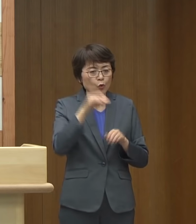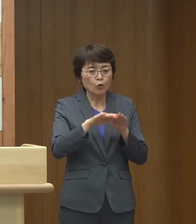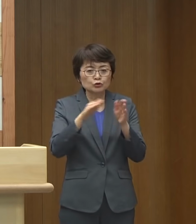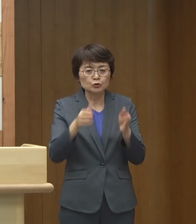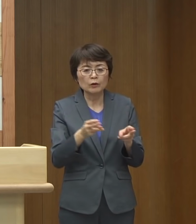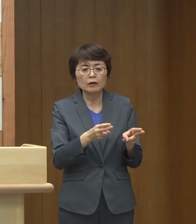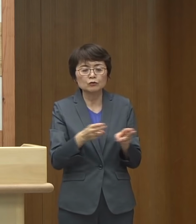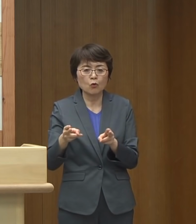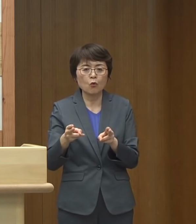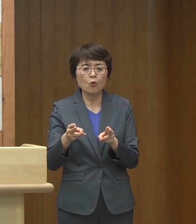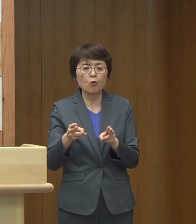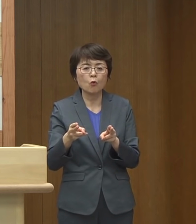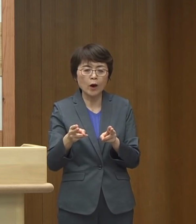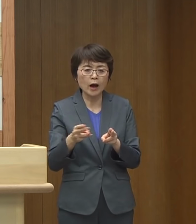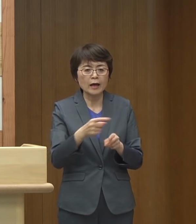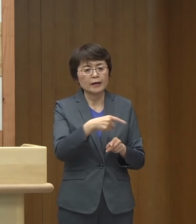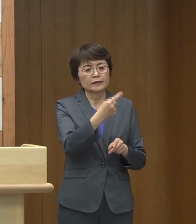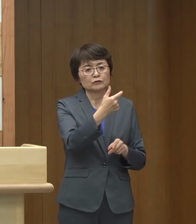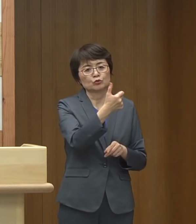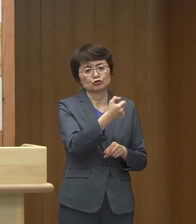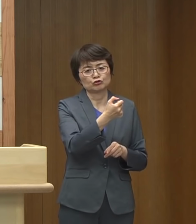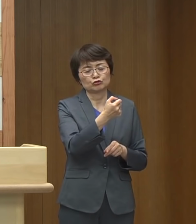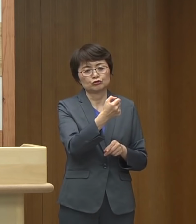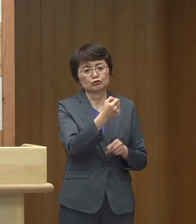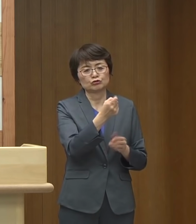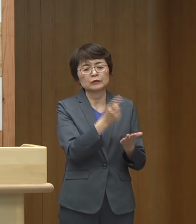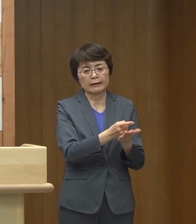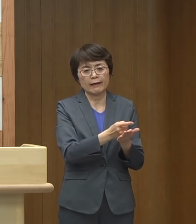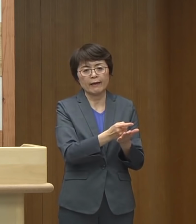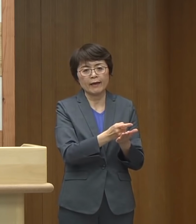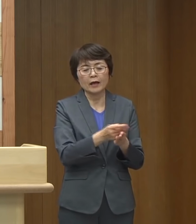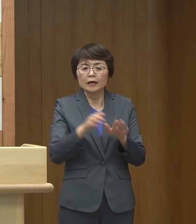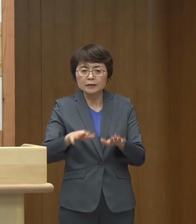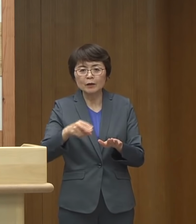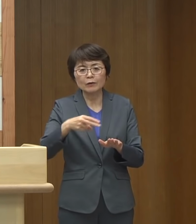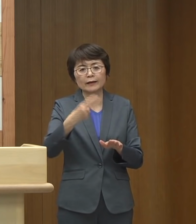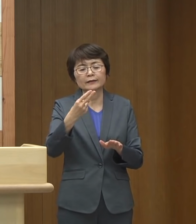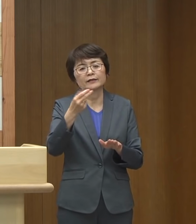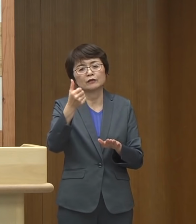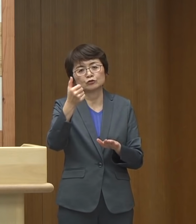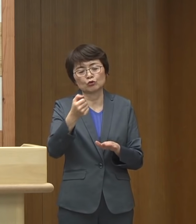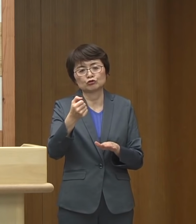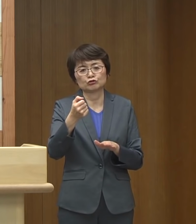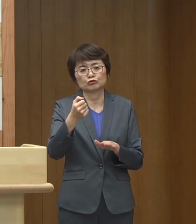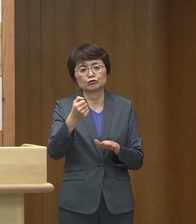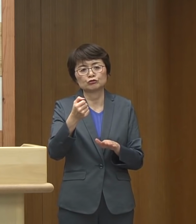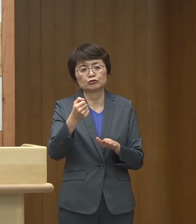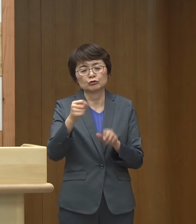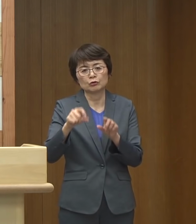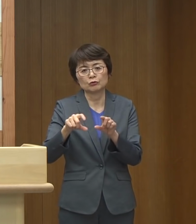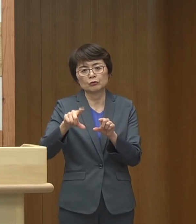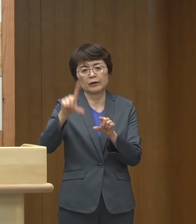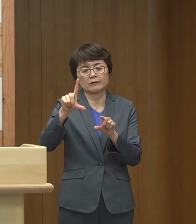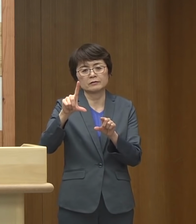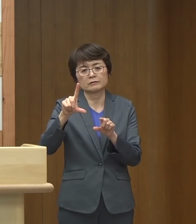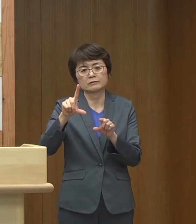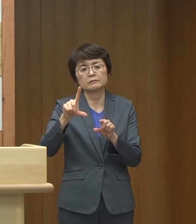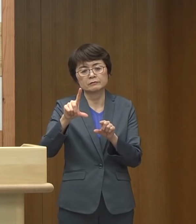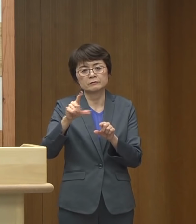時点において150床でございましたけれども、今道内全域で250のベッドを増